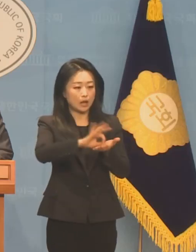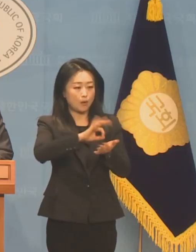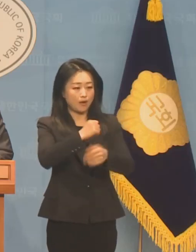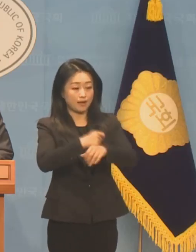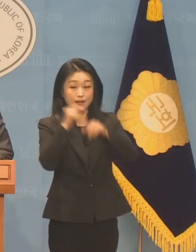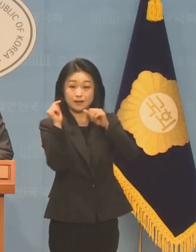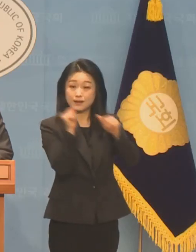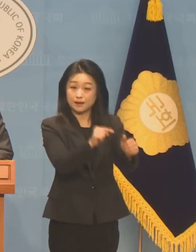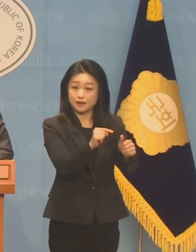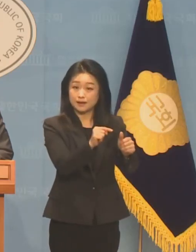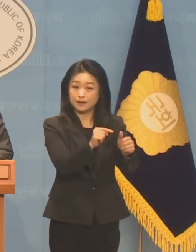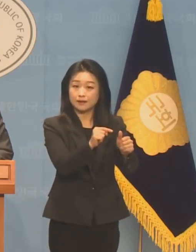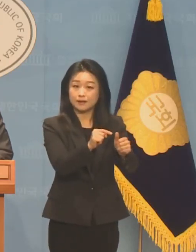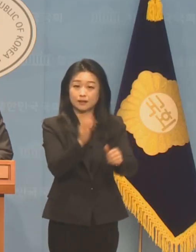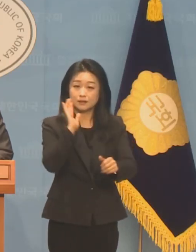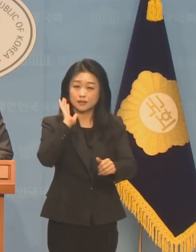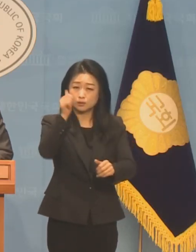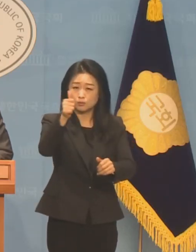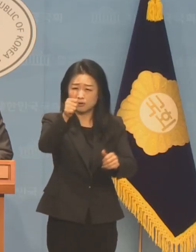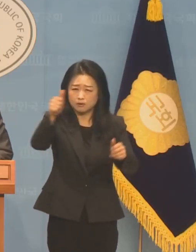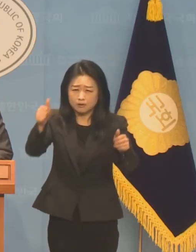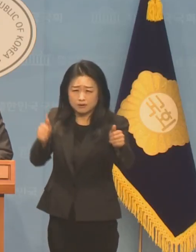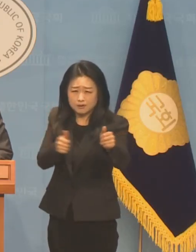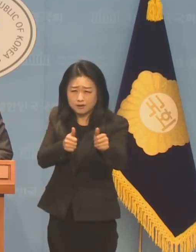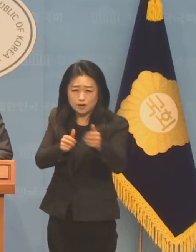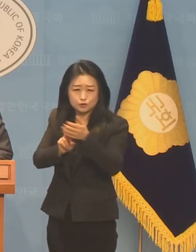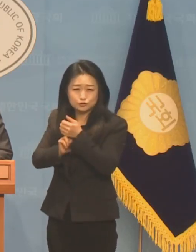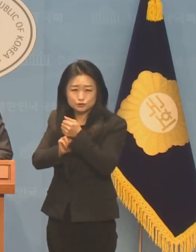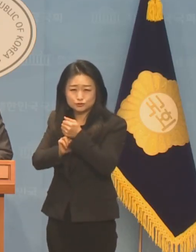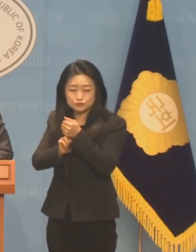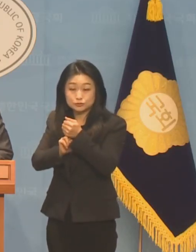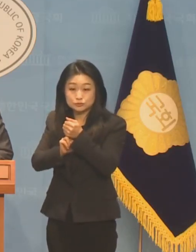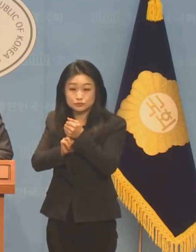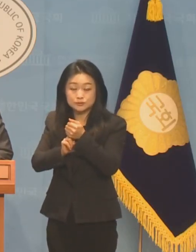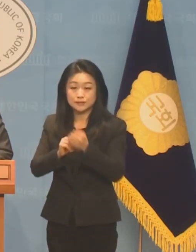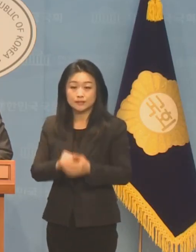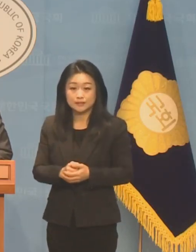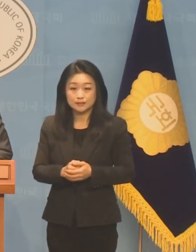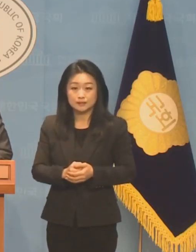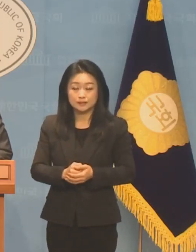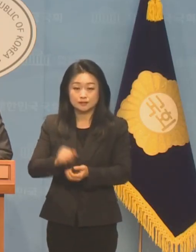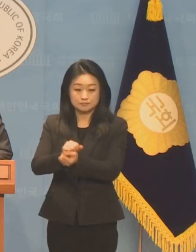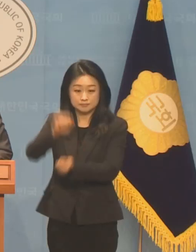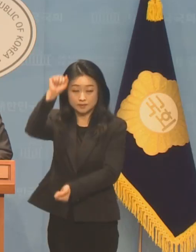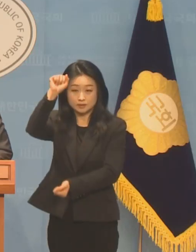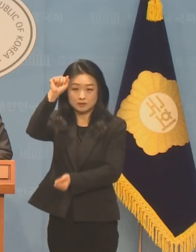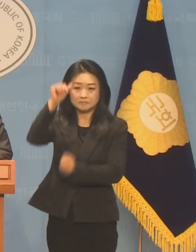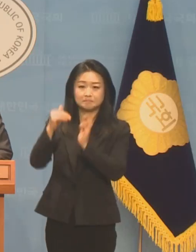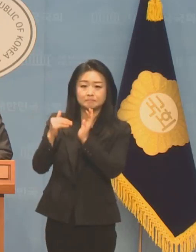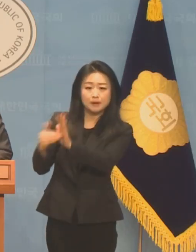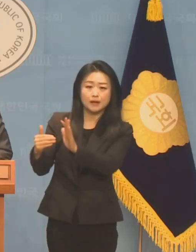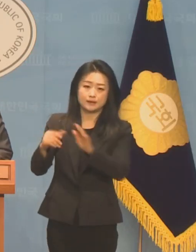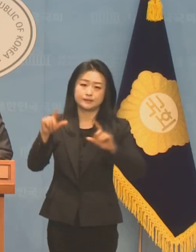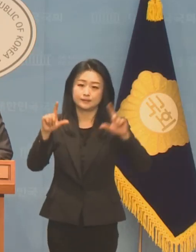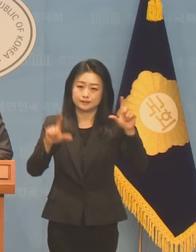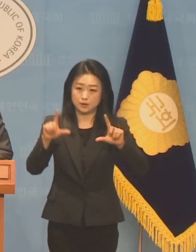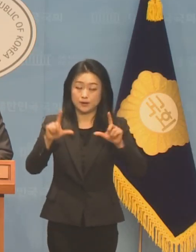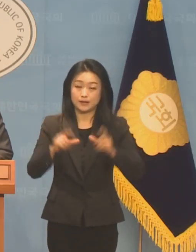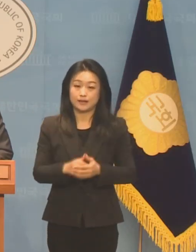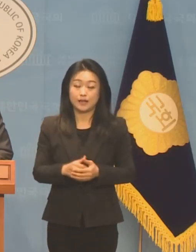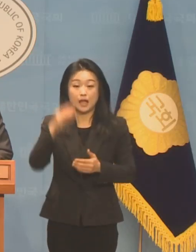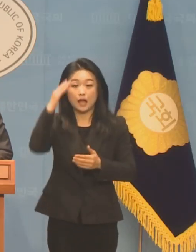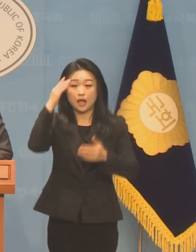사람이 경호관들 뒤에 숨어 정당한 법의 집행을 막고 있는 사태가 장기화되고 있습니다.